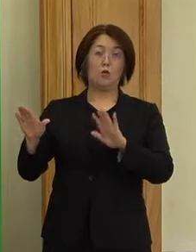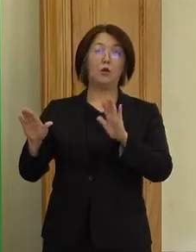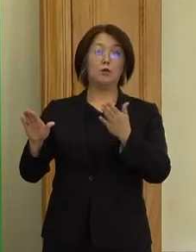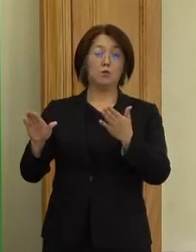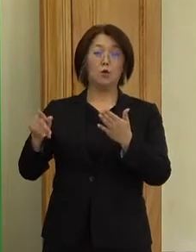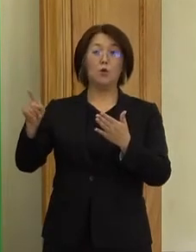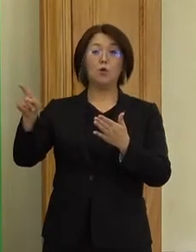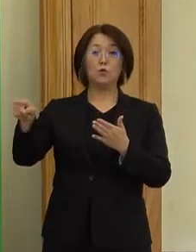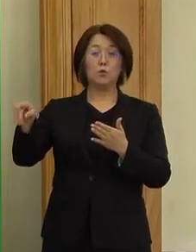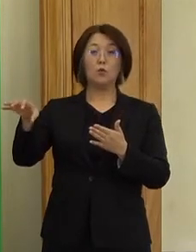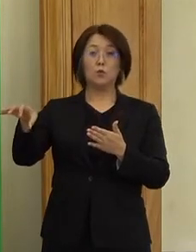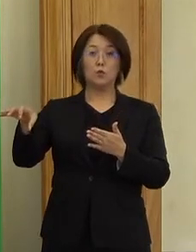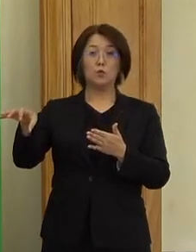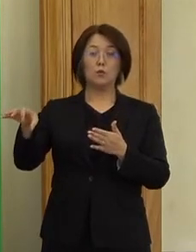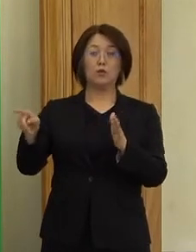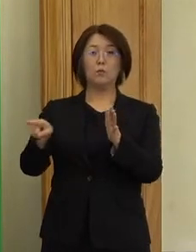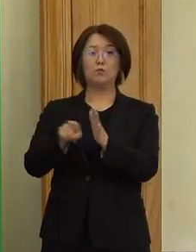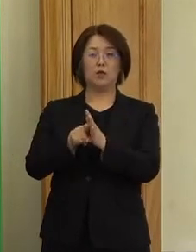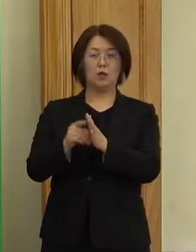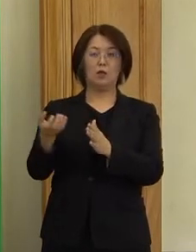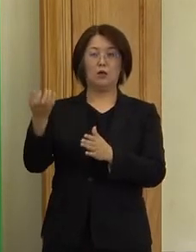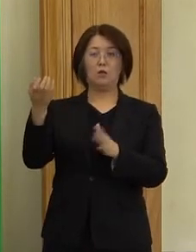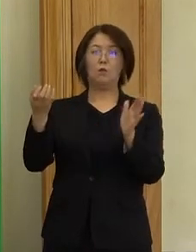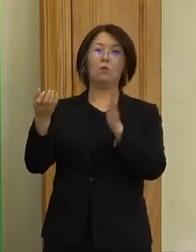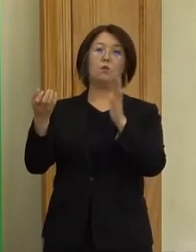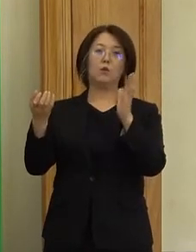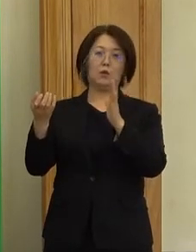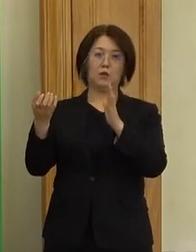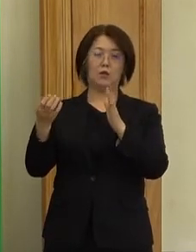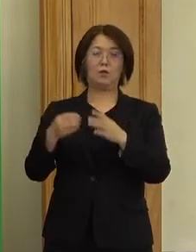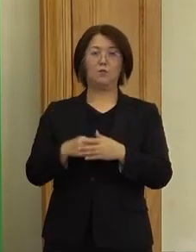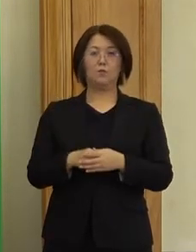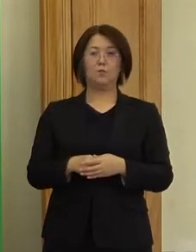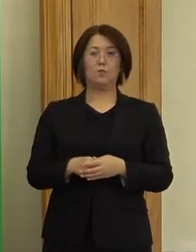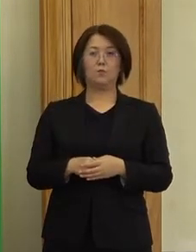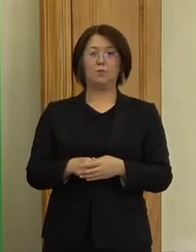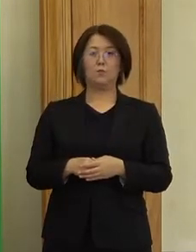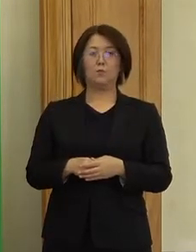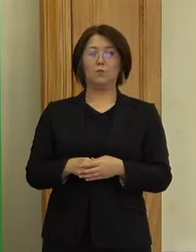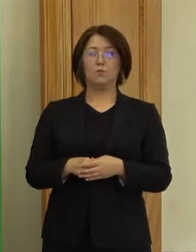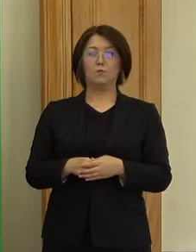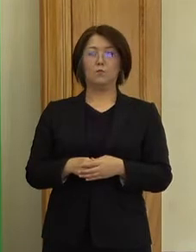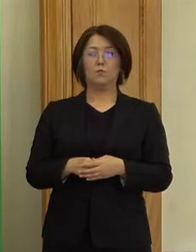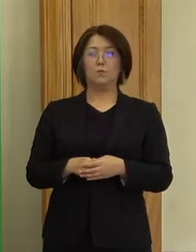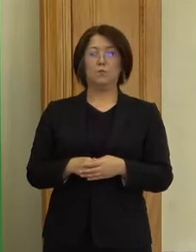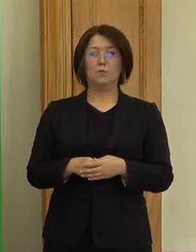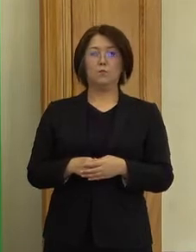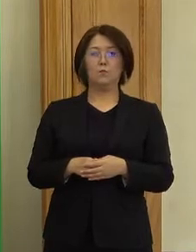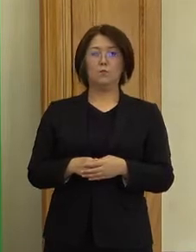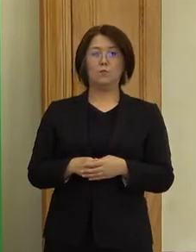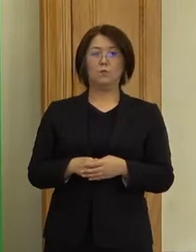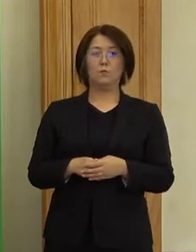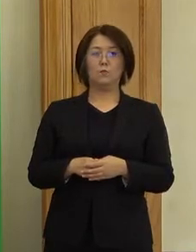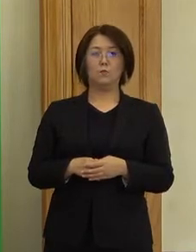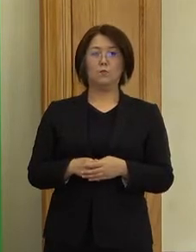出先ではこれまでのところ起きていないということであります。といって、